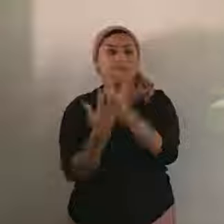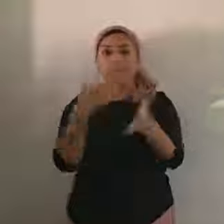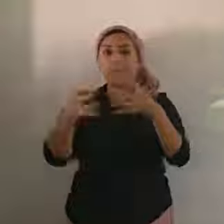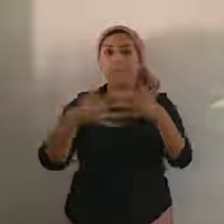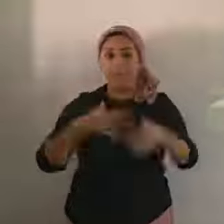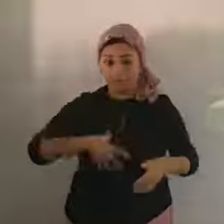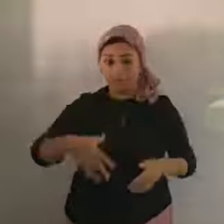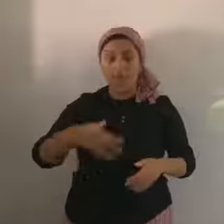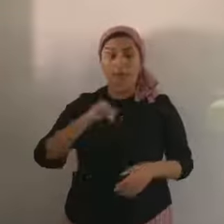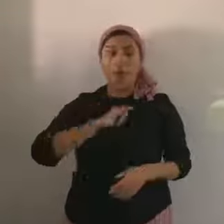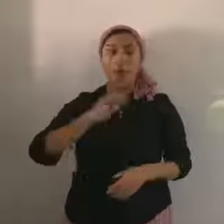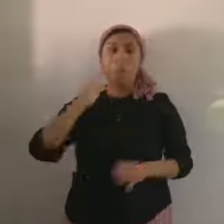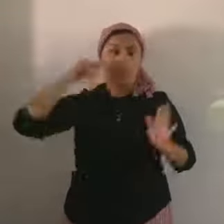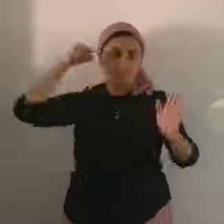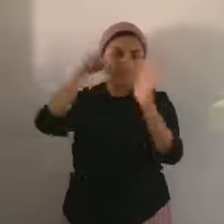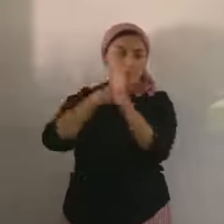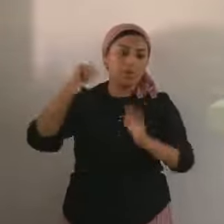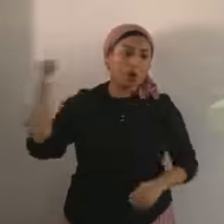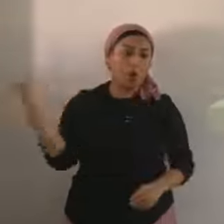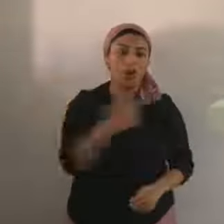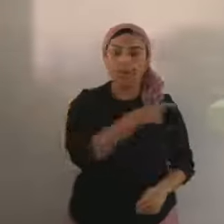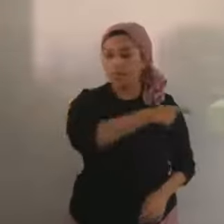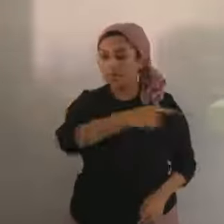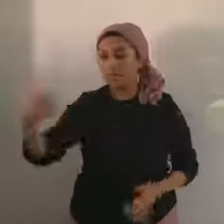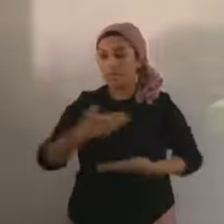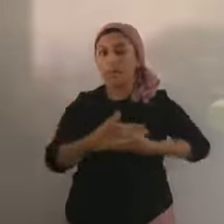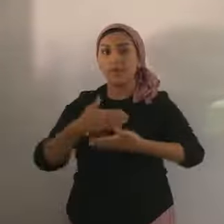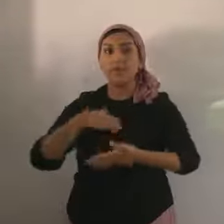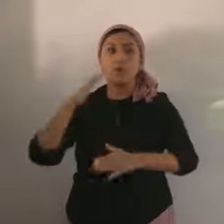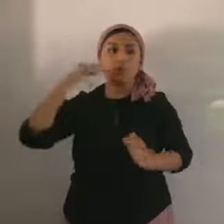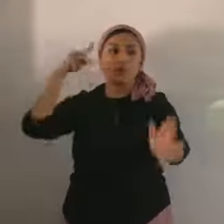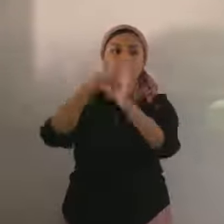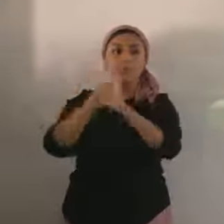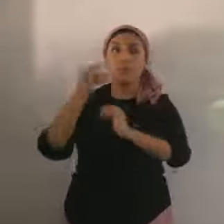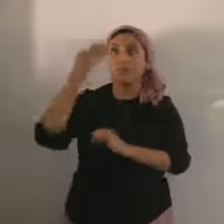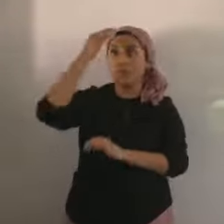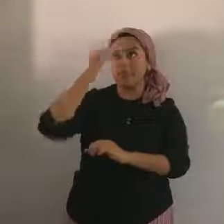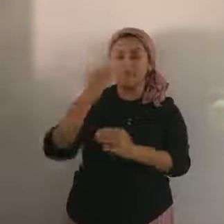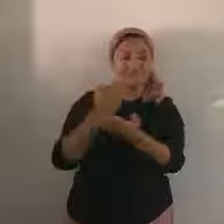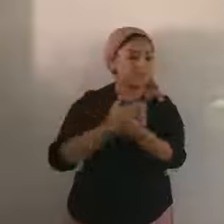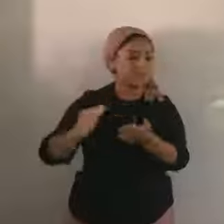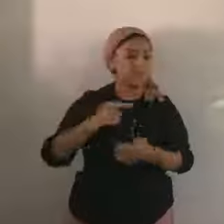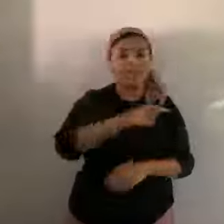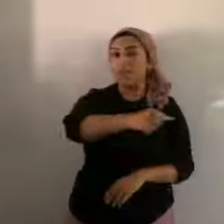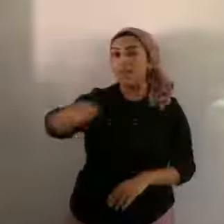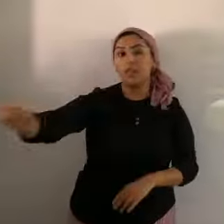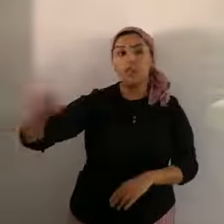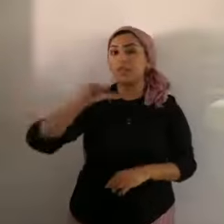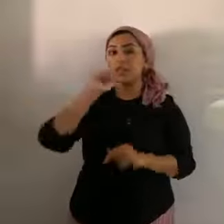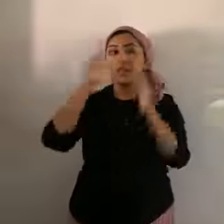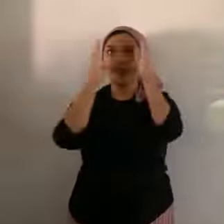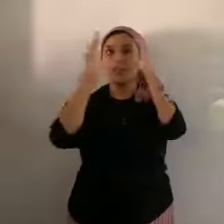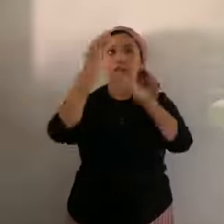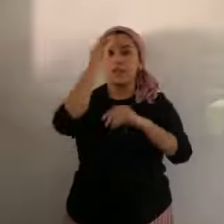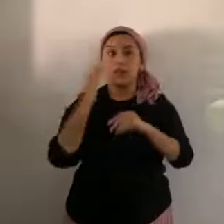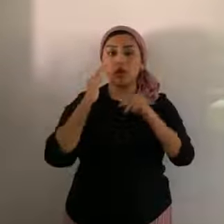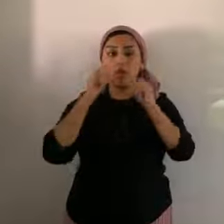Yo mataré lo deseable de su vientre. Mi Elohim los desechará, porque ellos no le oyeron y andarán errantes entre las